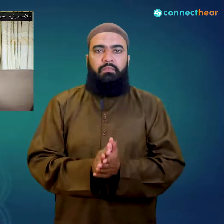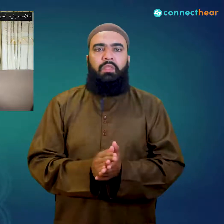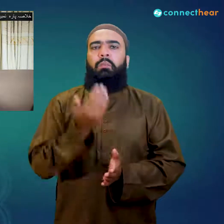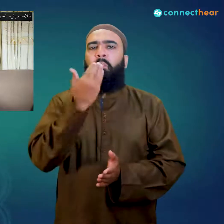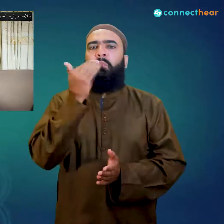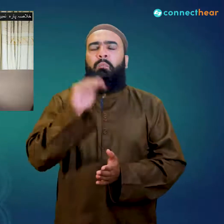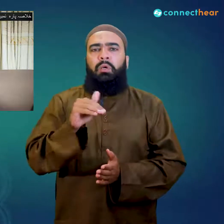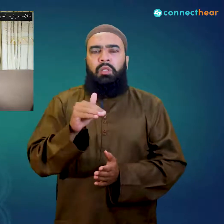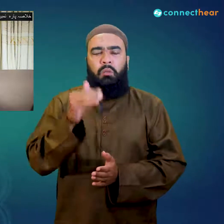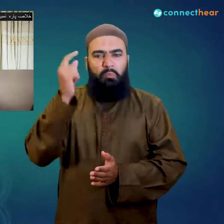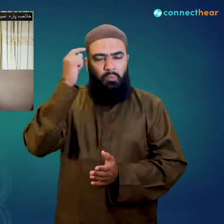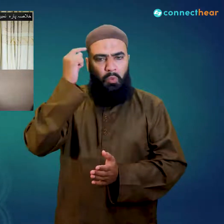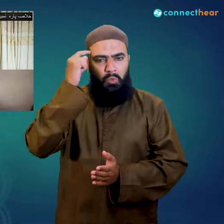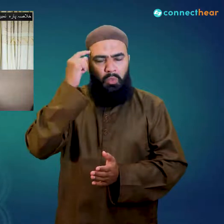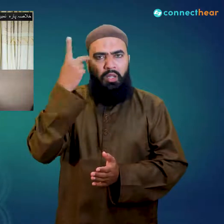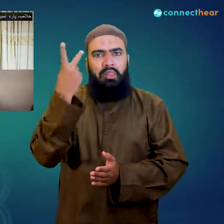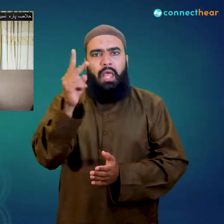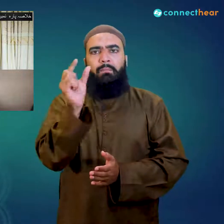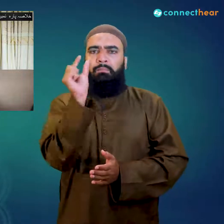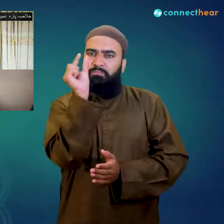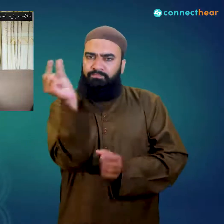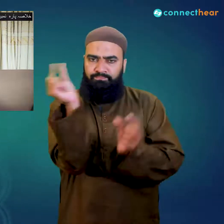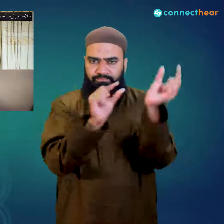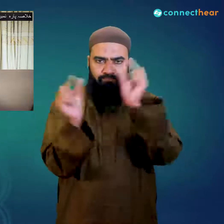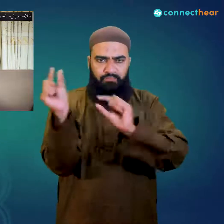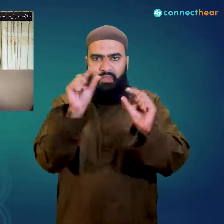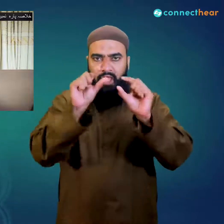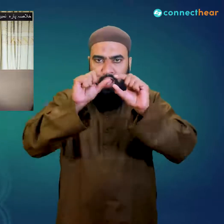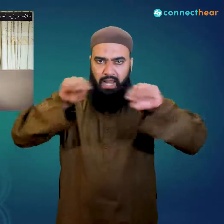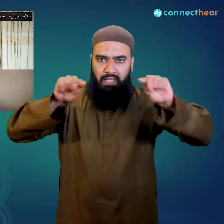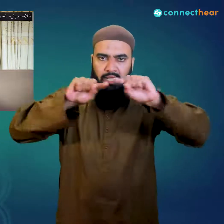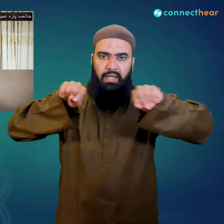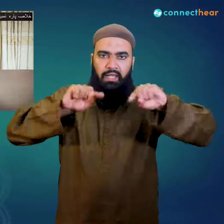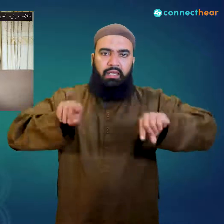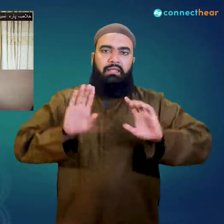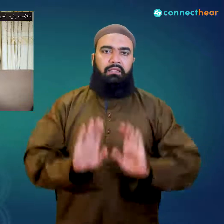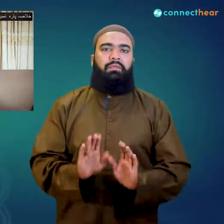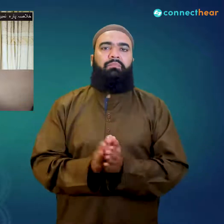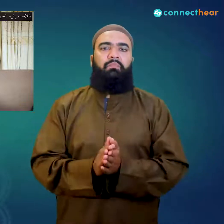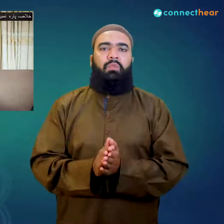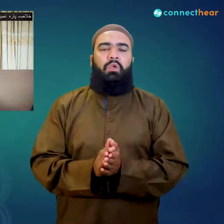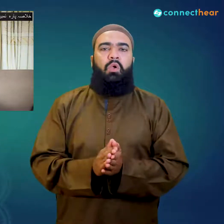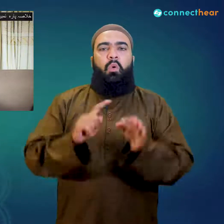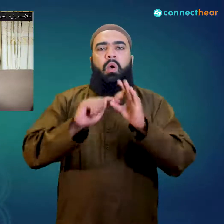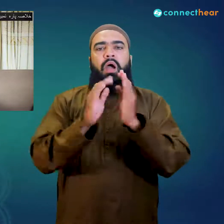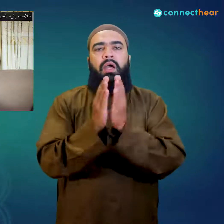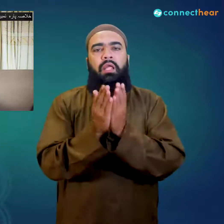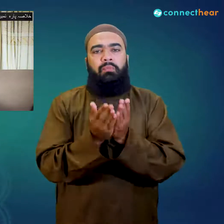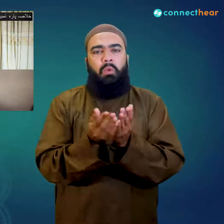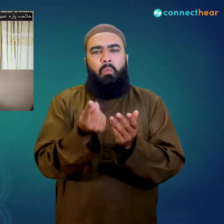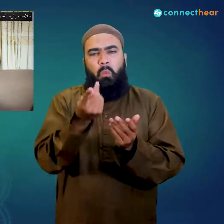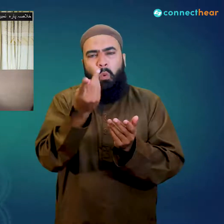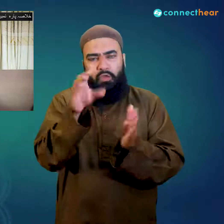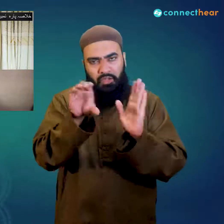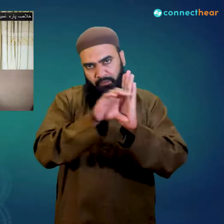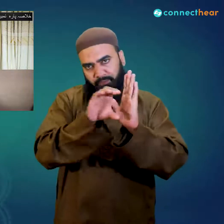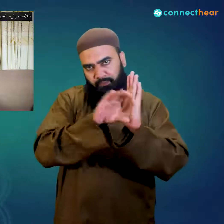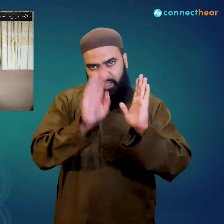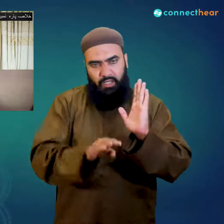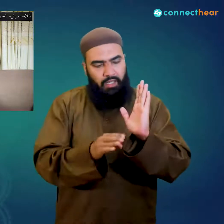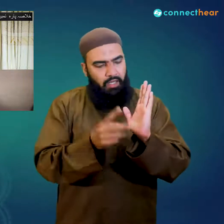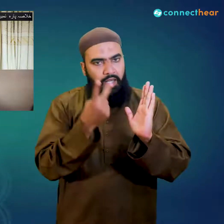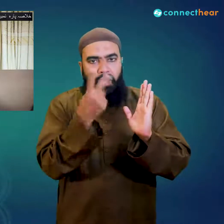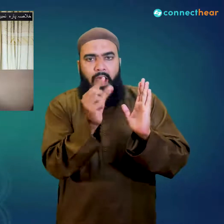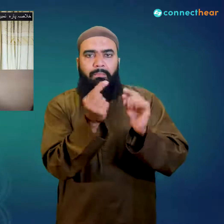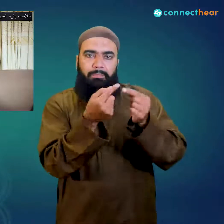ہے، یعنی وہ حروف جو الگ الگ پڑھے جاتے ہیں۔ قرآن مجید کی بعض دیگر صورتوں کی ابتدا میں بھی یہ الگ الگ حروف